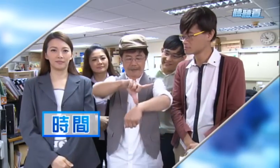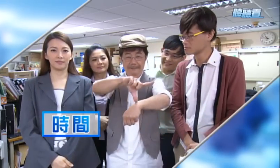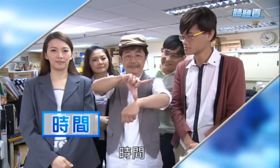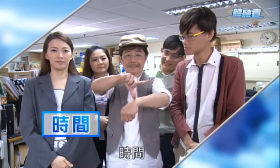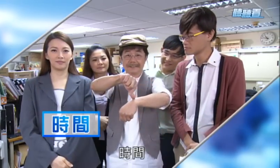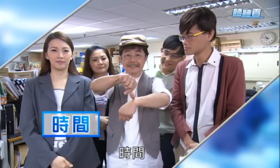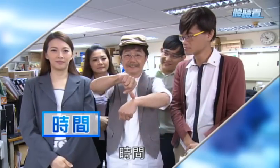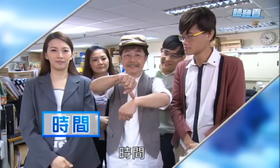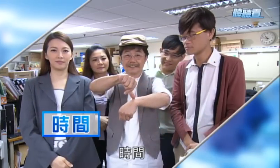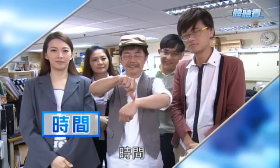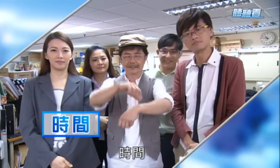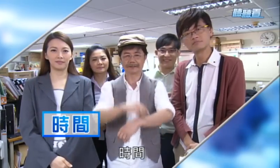时间，